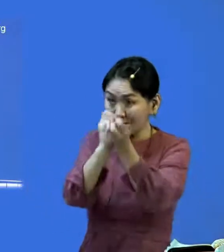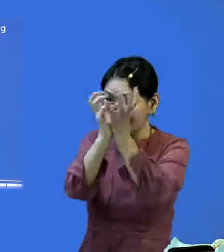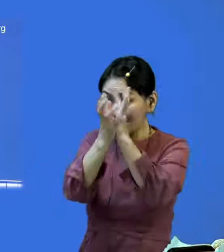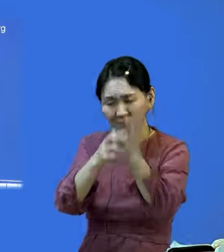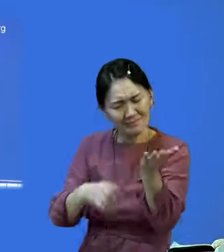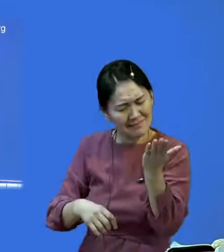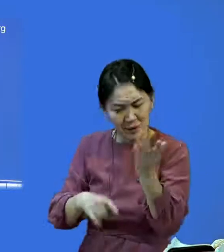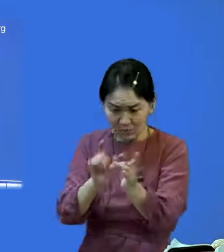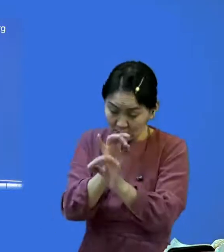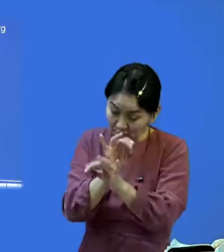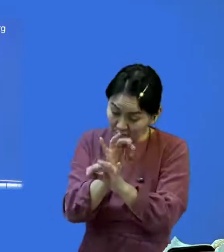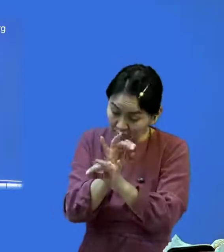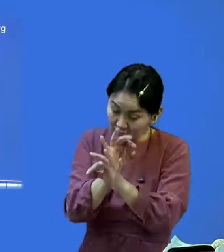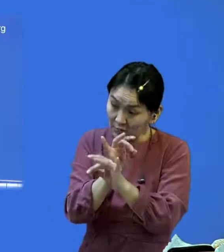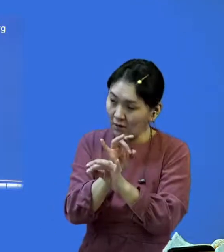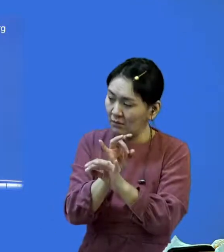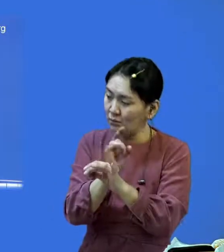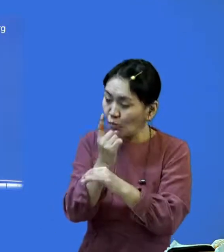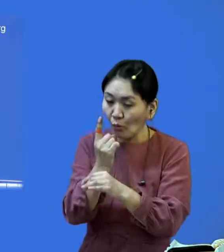Ямар олон төрөл байдаг юм блэ?